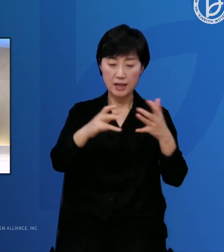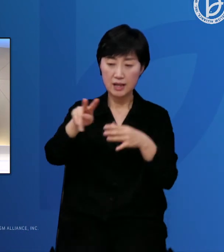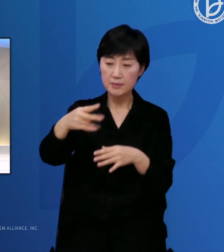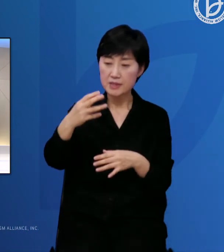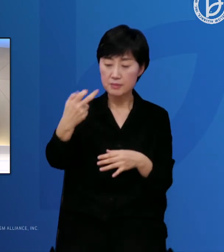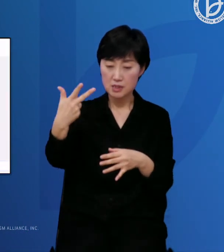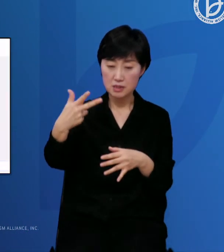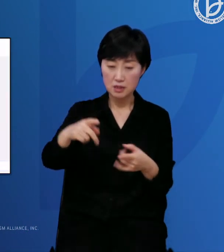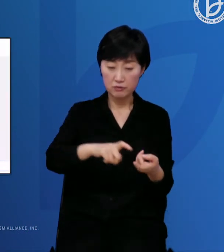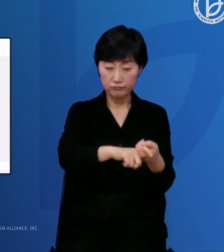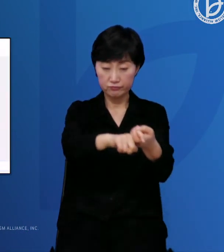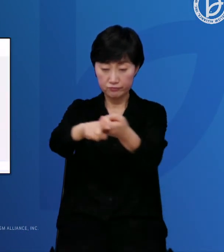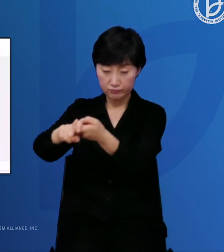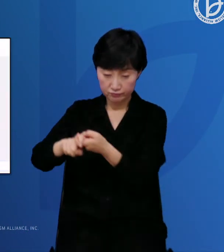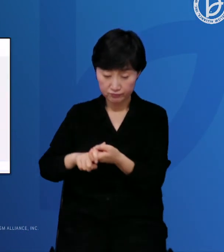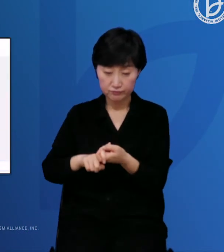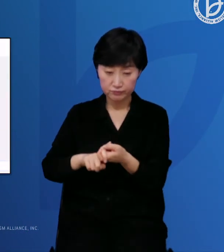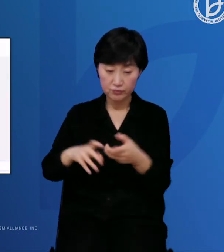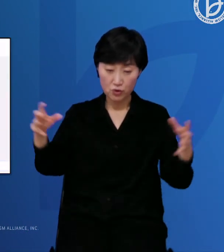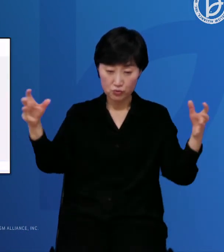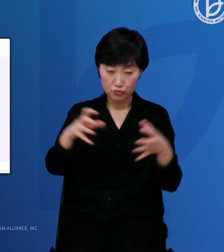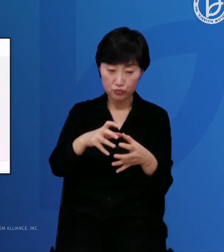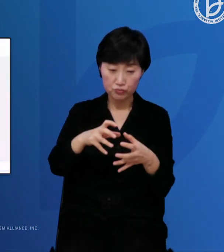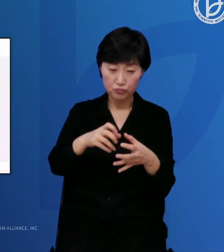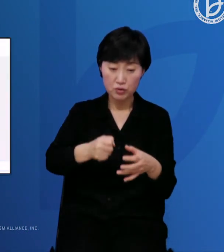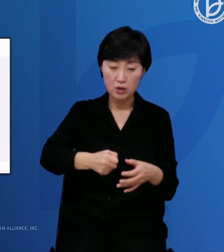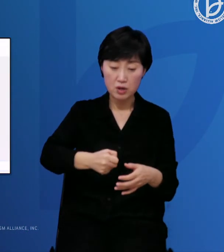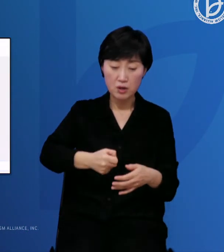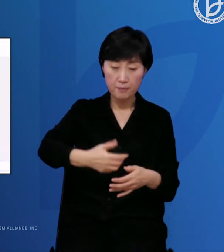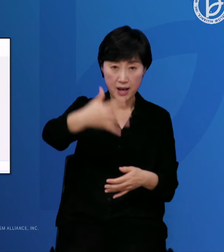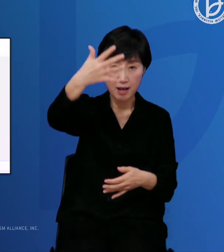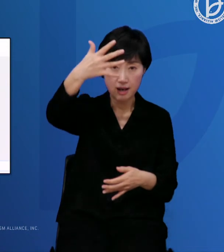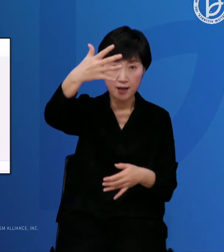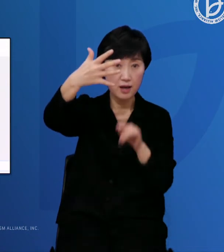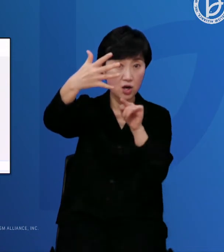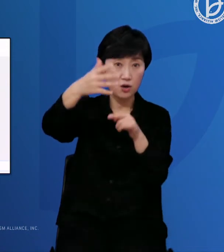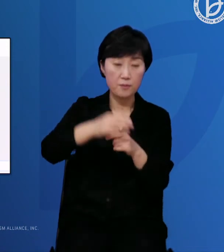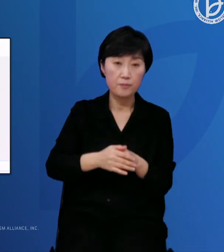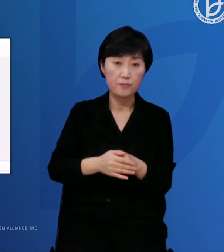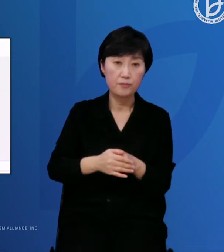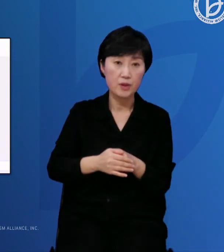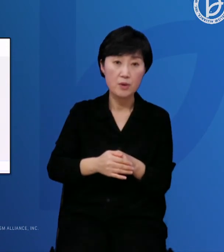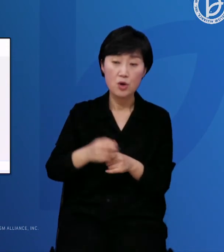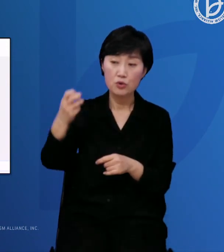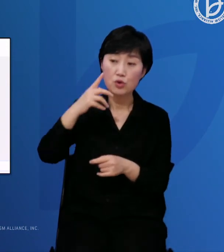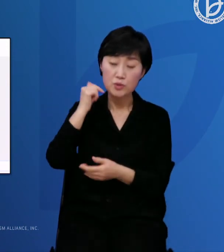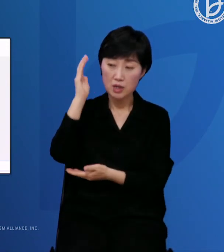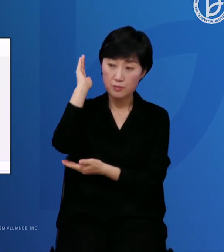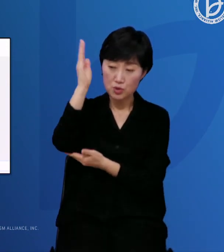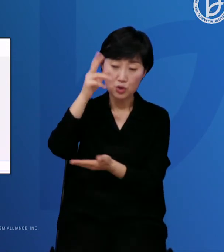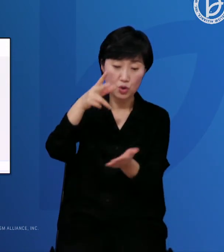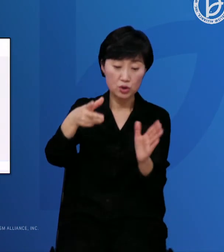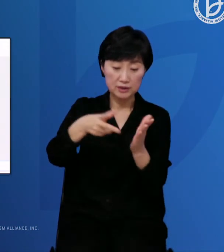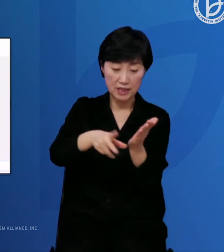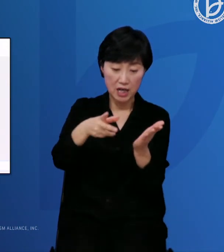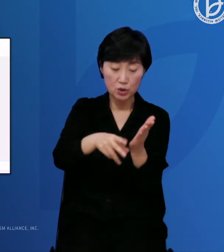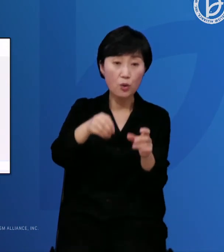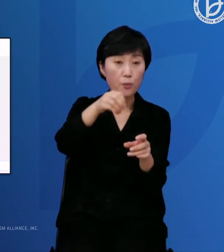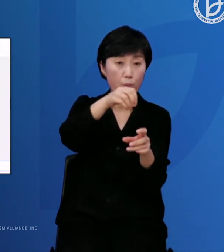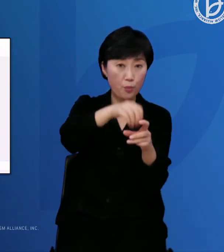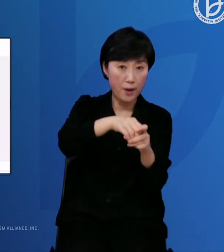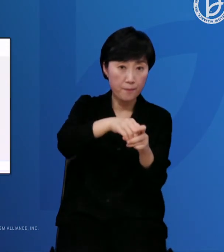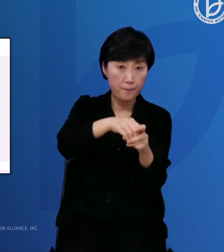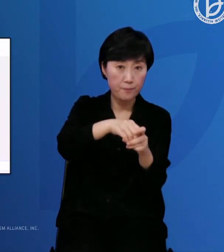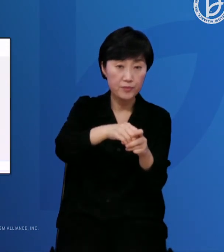시작합니다. 공식 홈페이지에는 유광수 목사의 모든 메시지 자료와 전도 자료, 전 세계 다민족 제자와